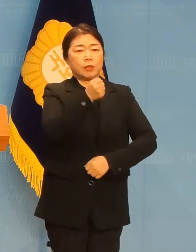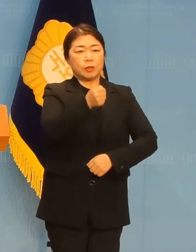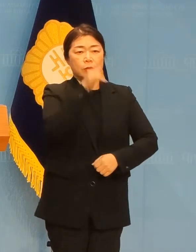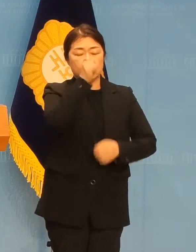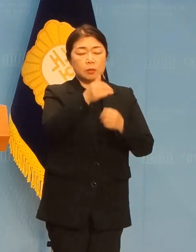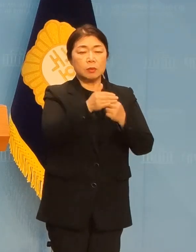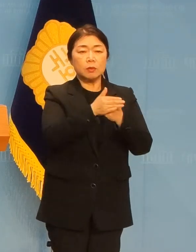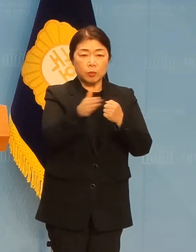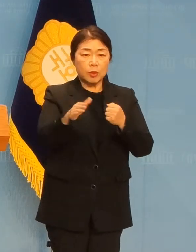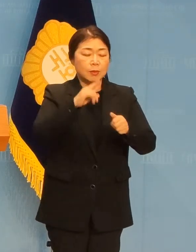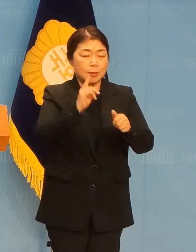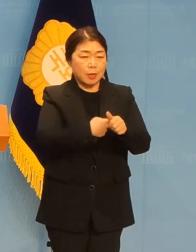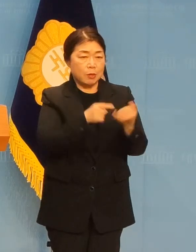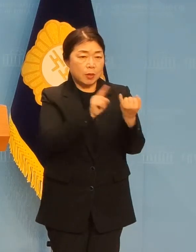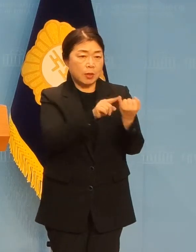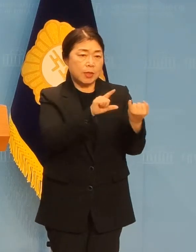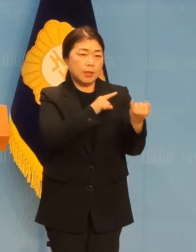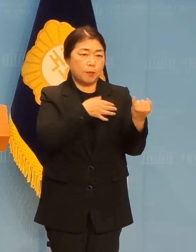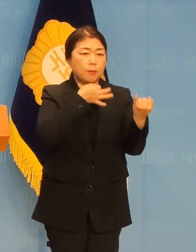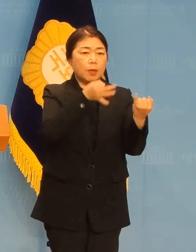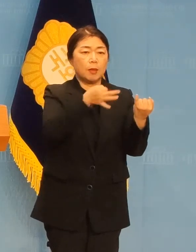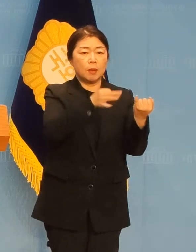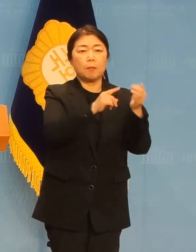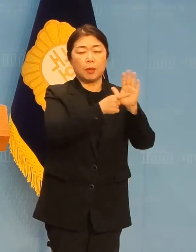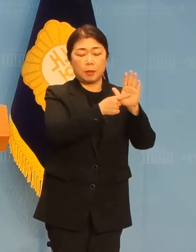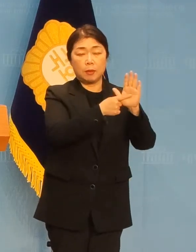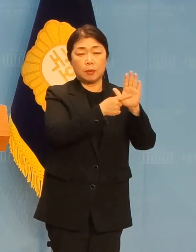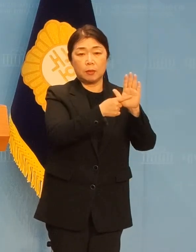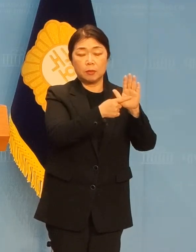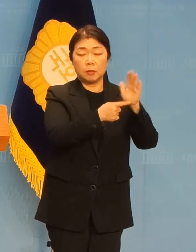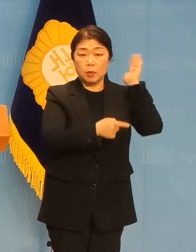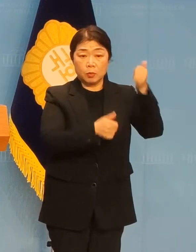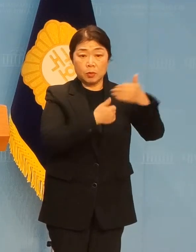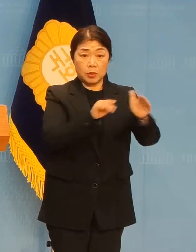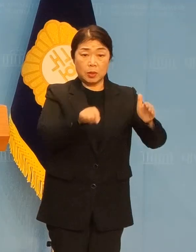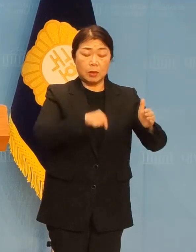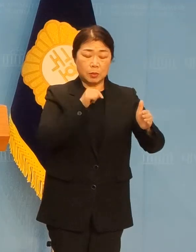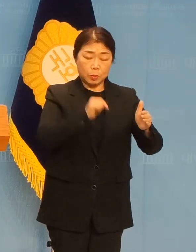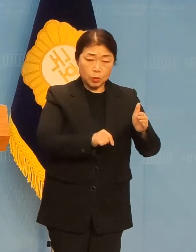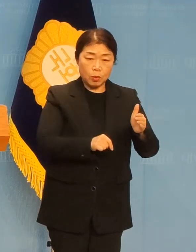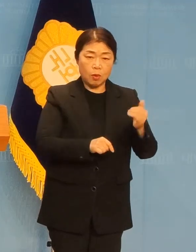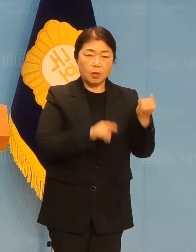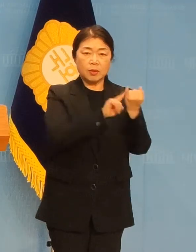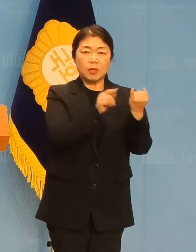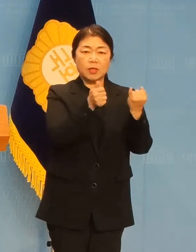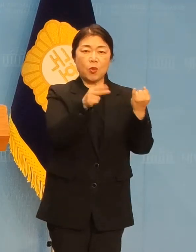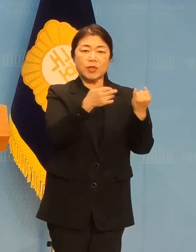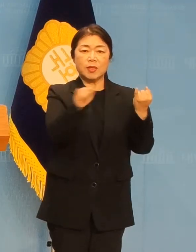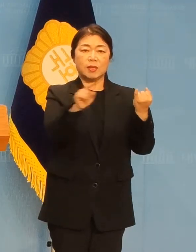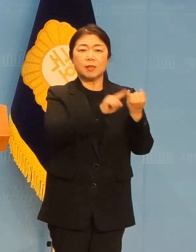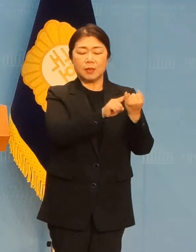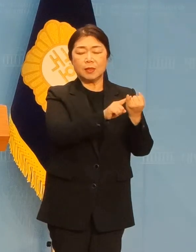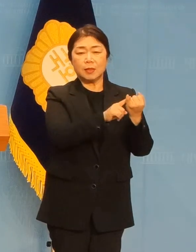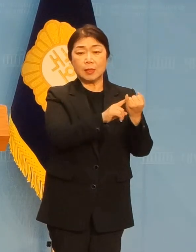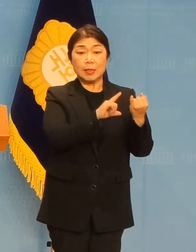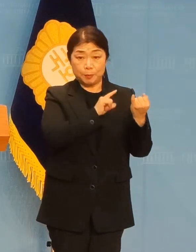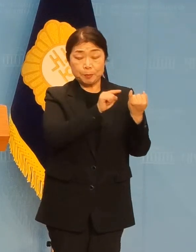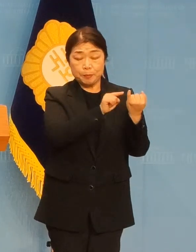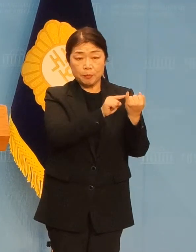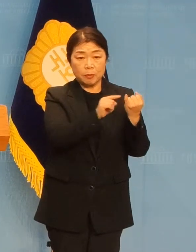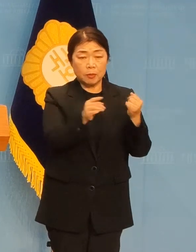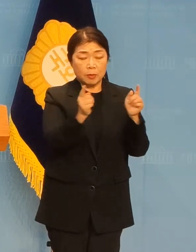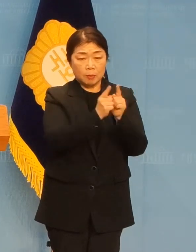점입니다. 대통령실 내부에서조차 현지를 통하면 다 된다는 식의 만사